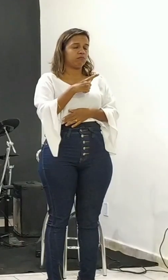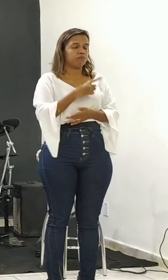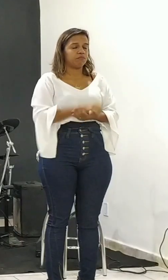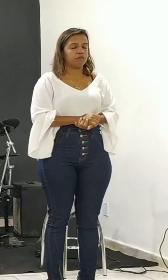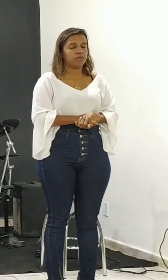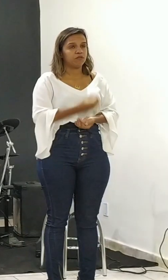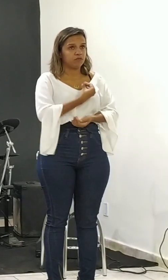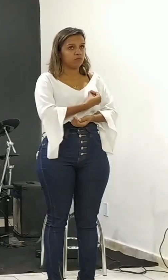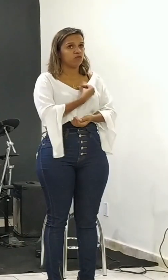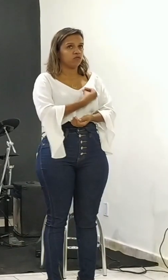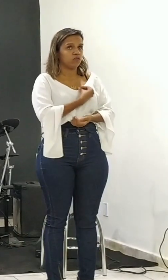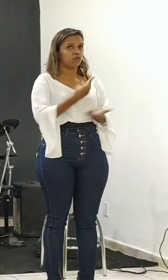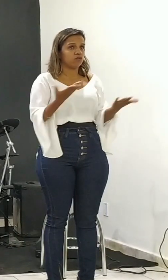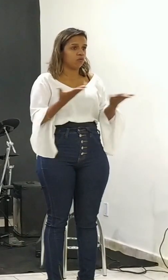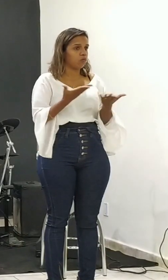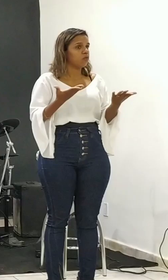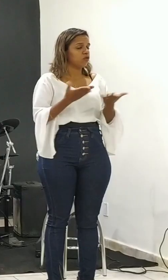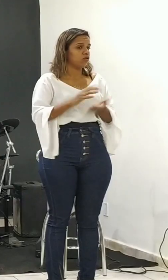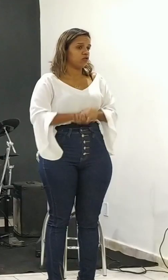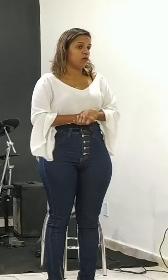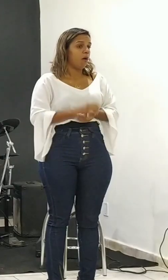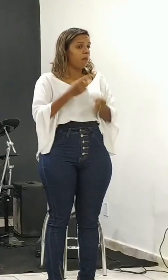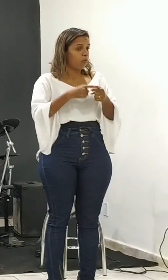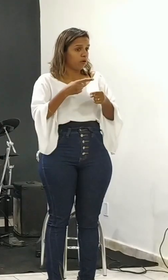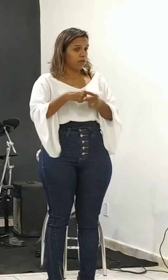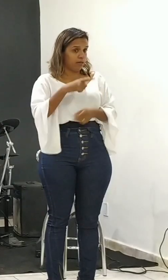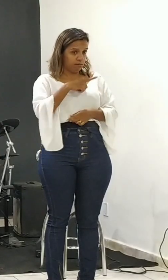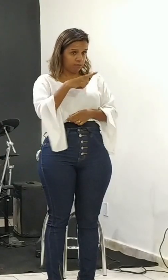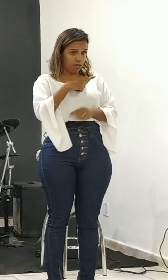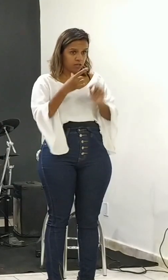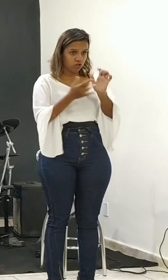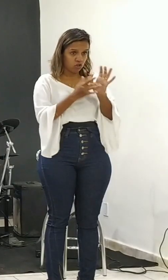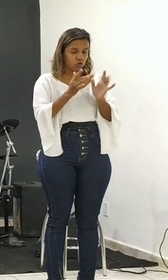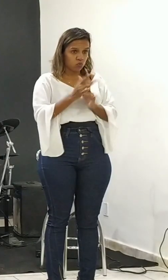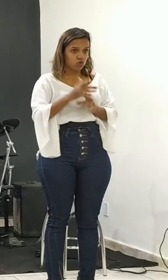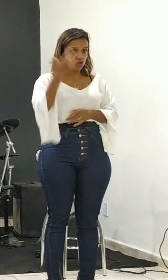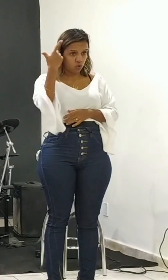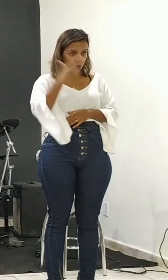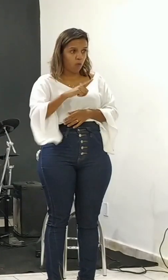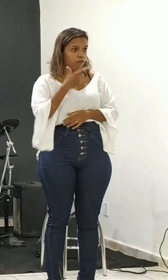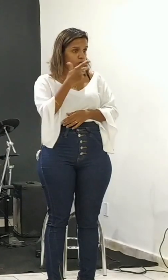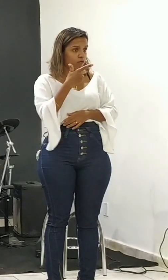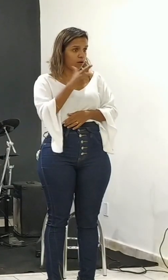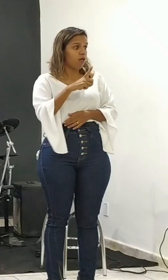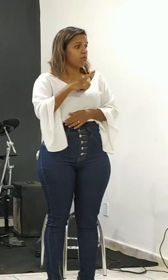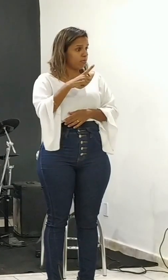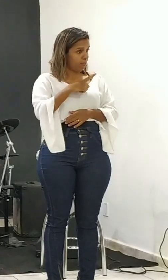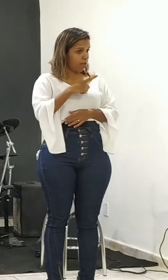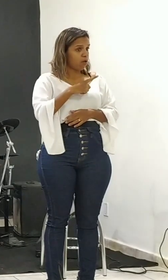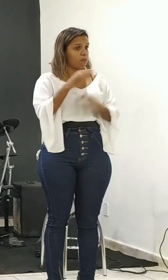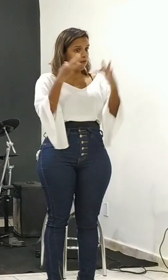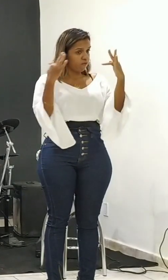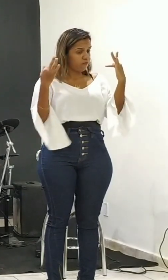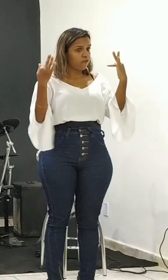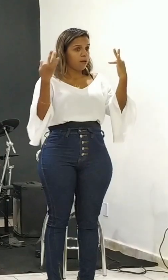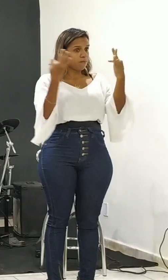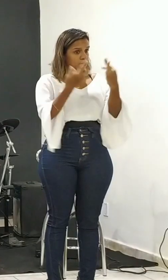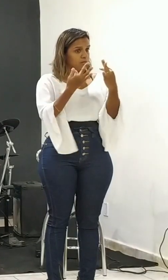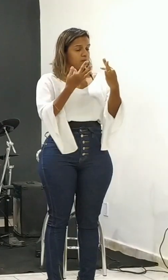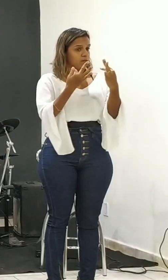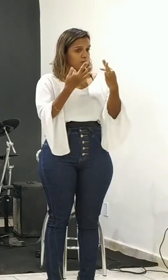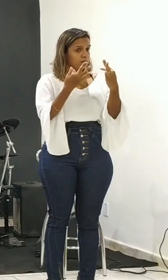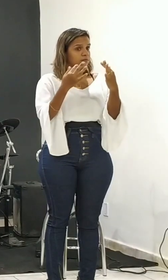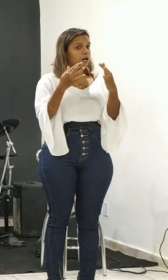nós estamos vivendo. Quem tem Jesus, eu falei aqui antes, eu quero repetir, tem uma família e está entre